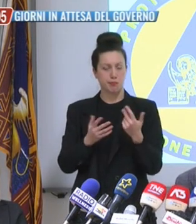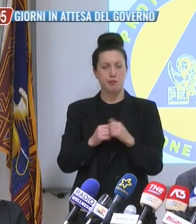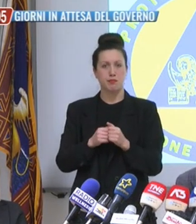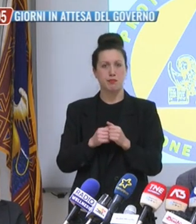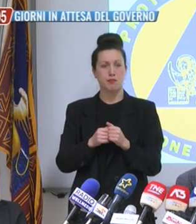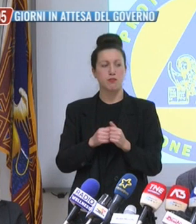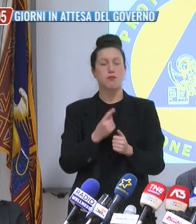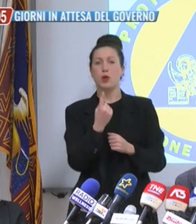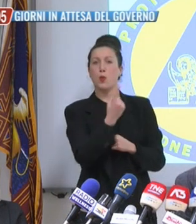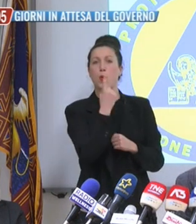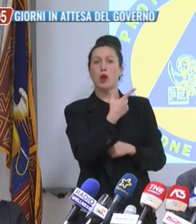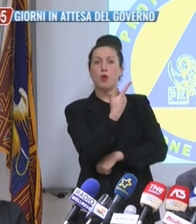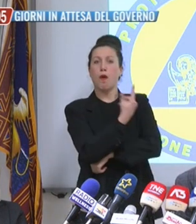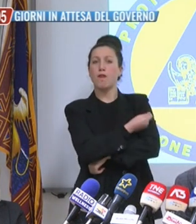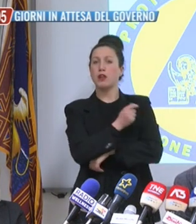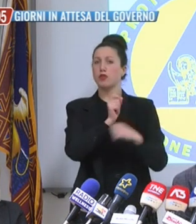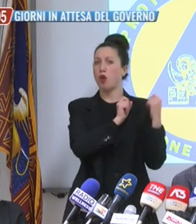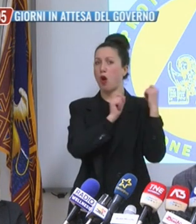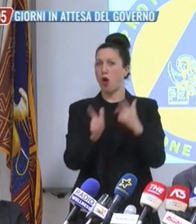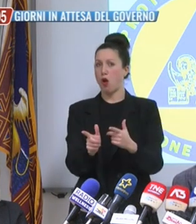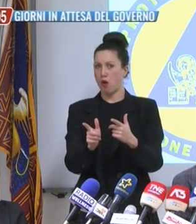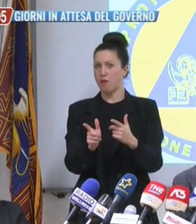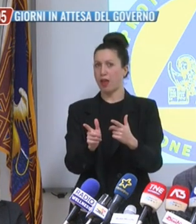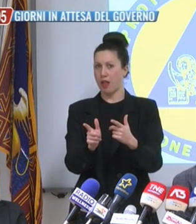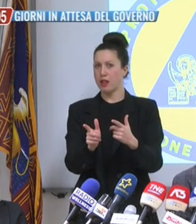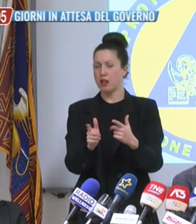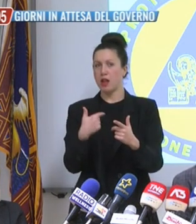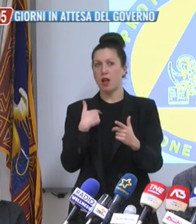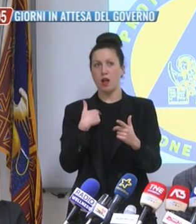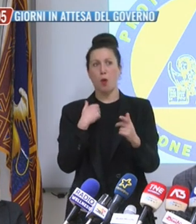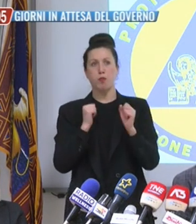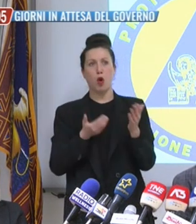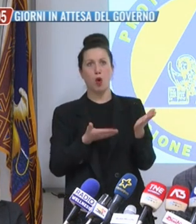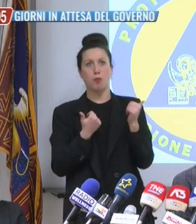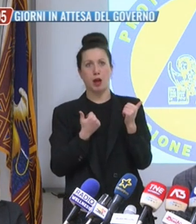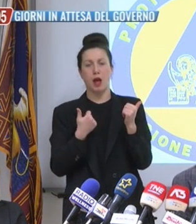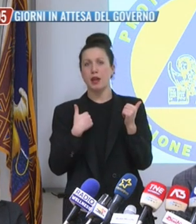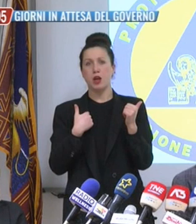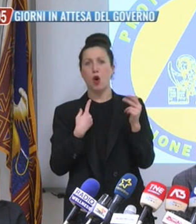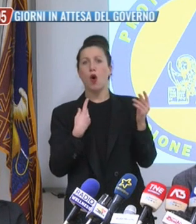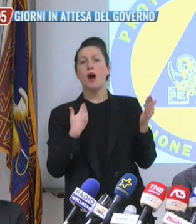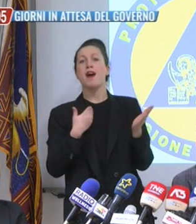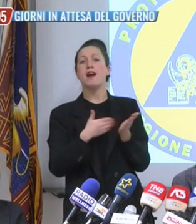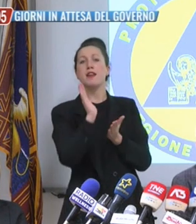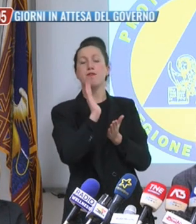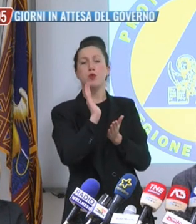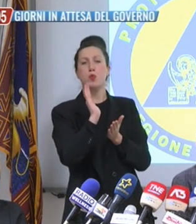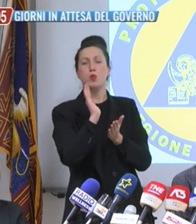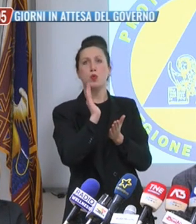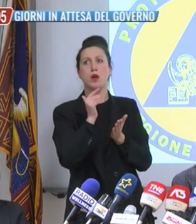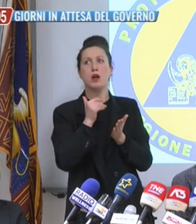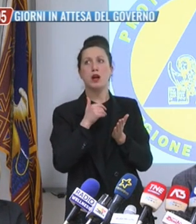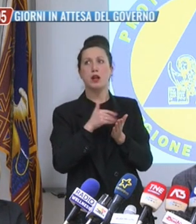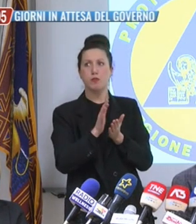mettendo a repentaglio la possibilità di salute di molti tuoi cittadini? E questo che è il nostro motore